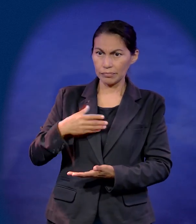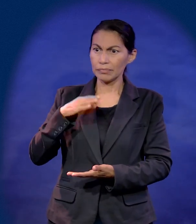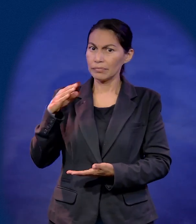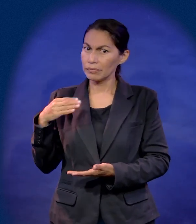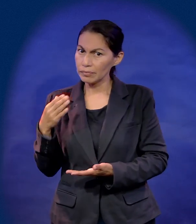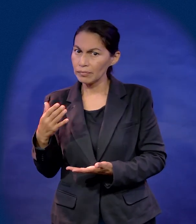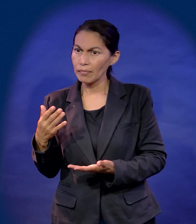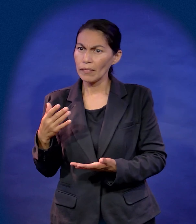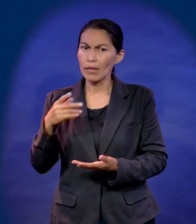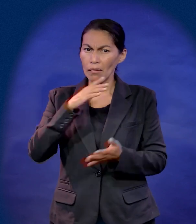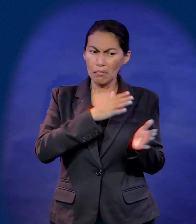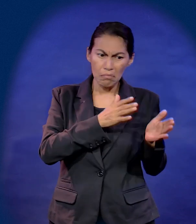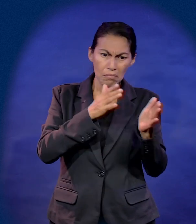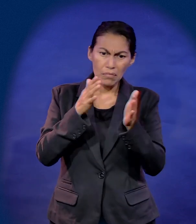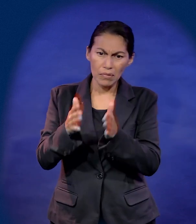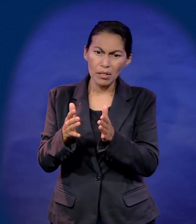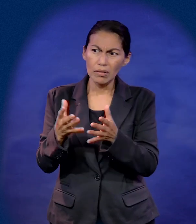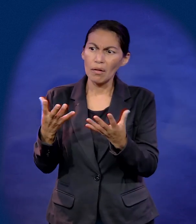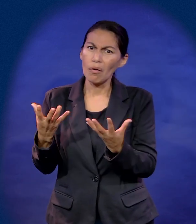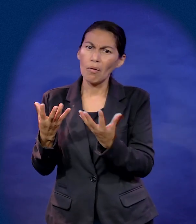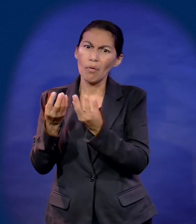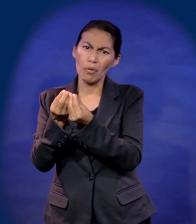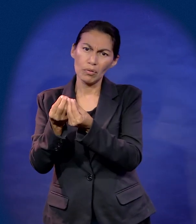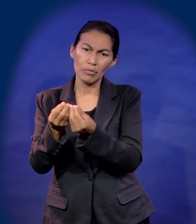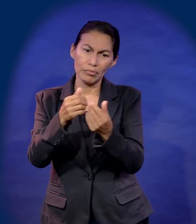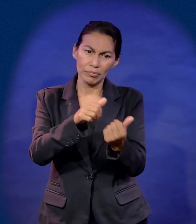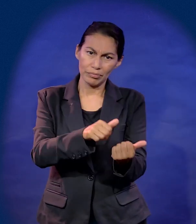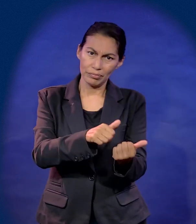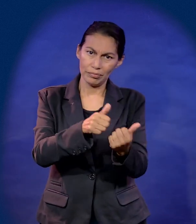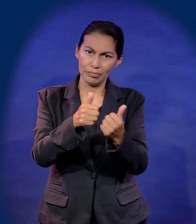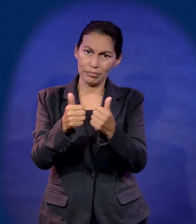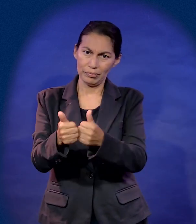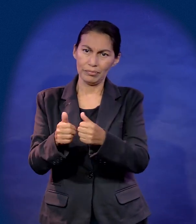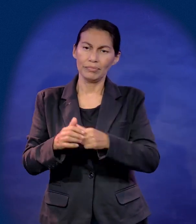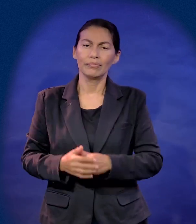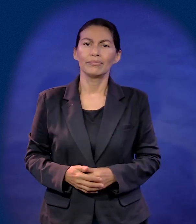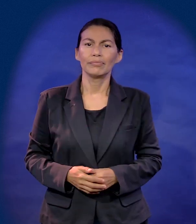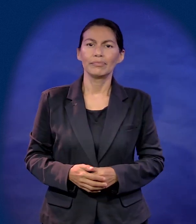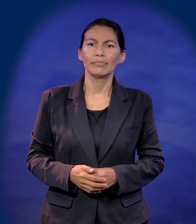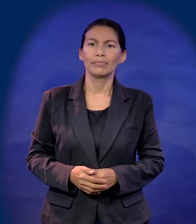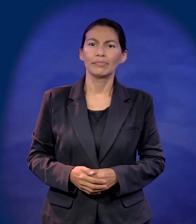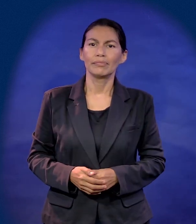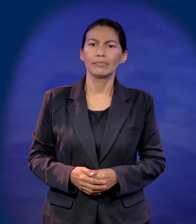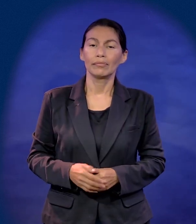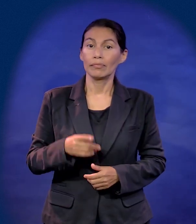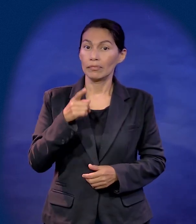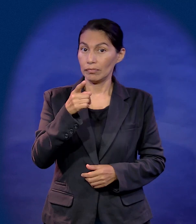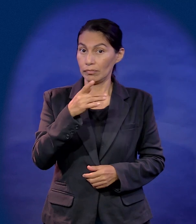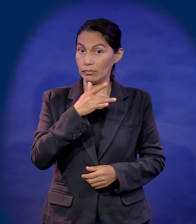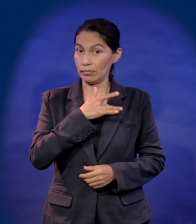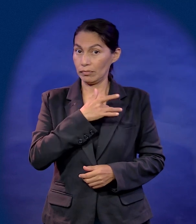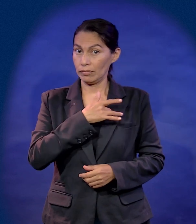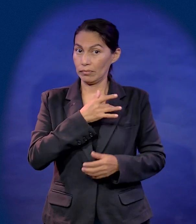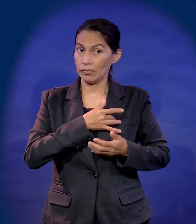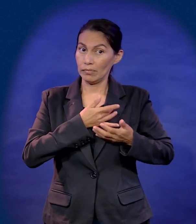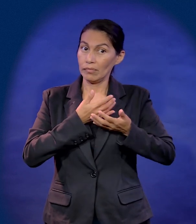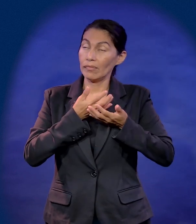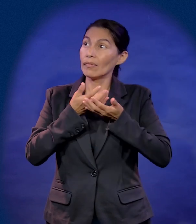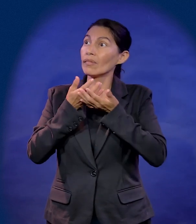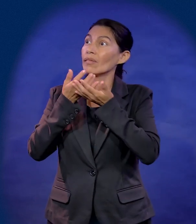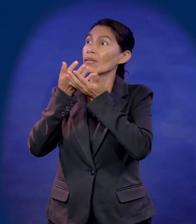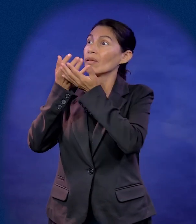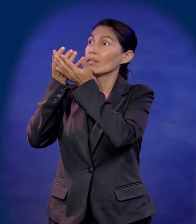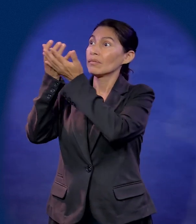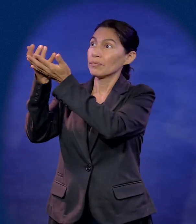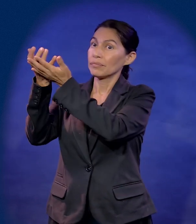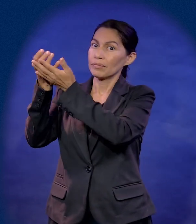a tu capellán, busca a tu servidor. Hagamos planes para entrar juntos a esa pila.